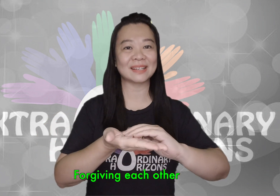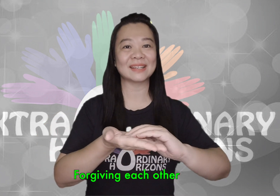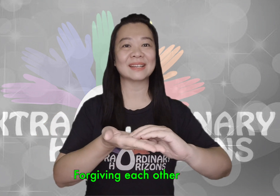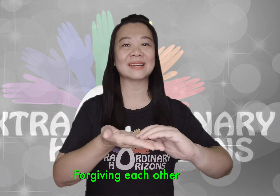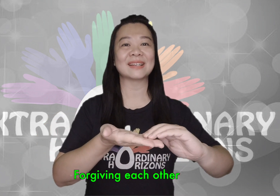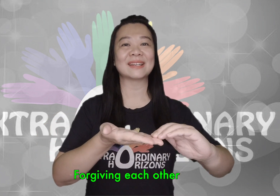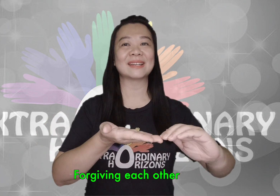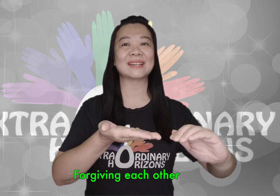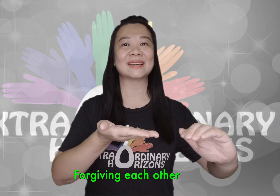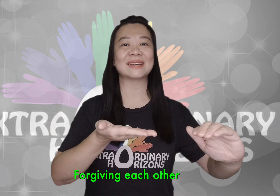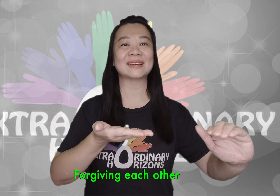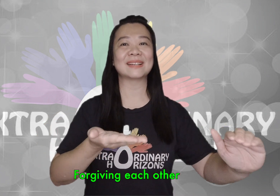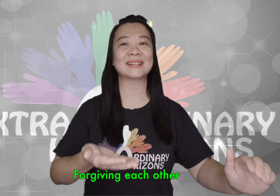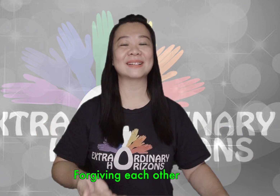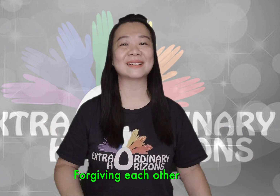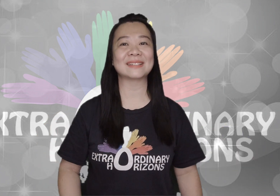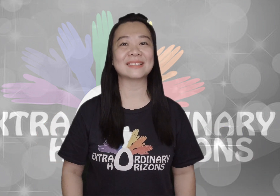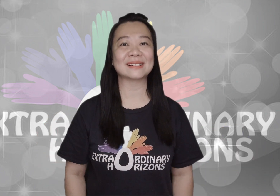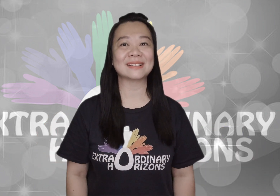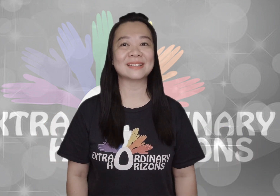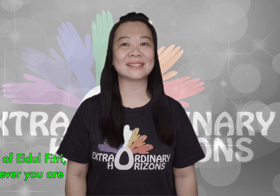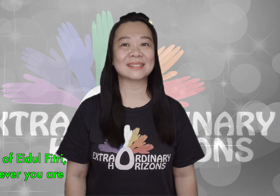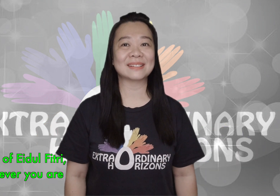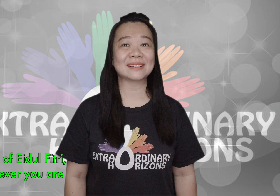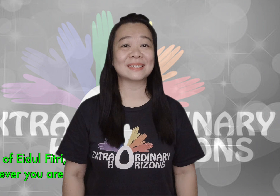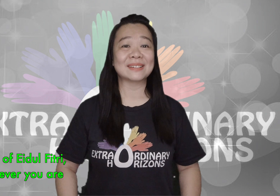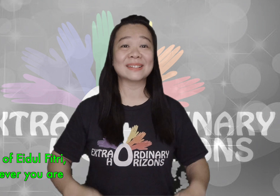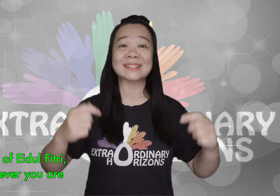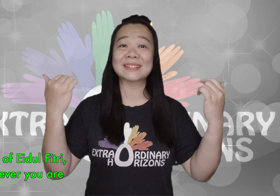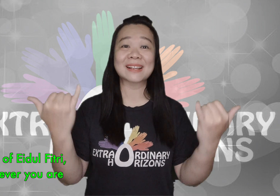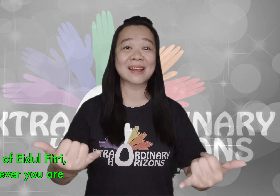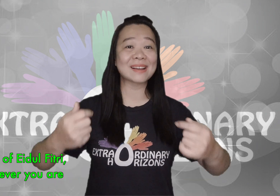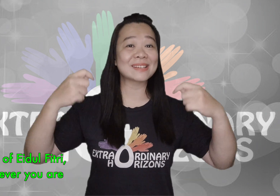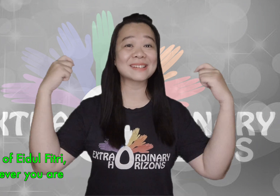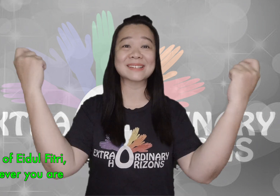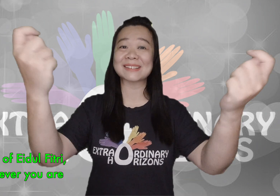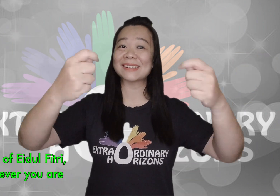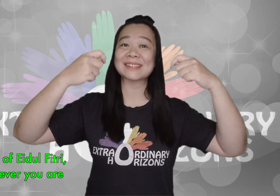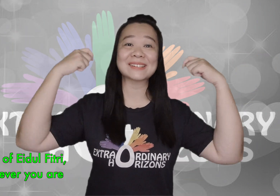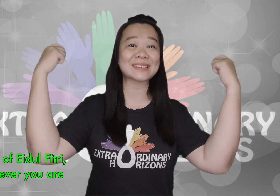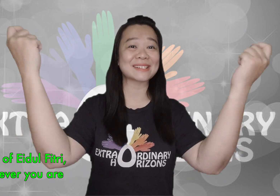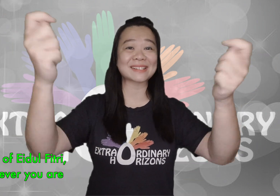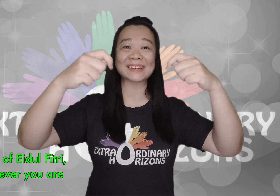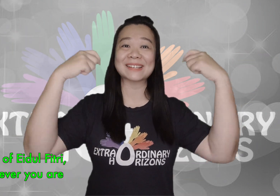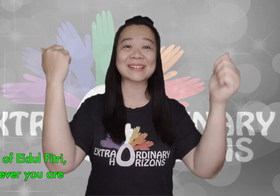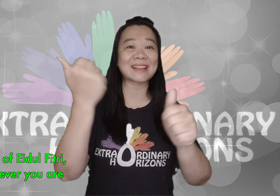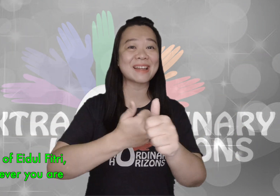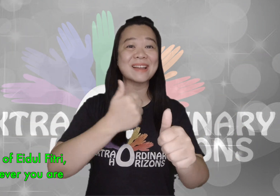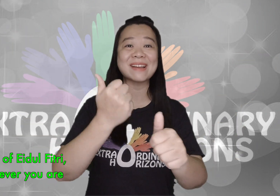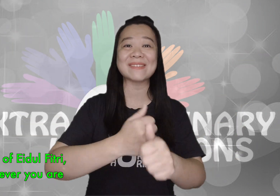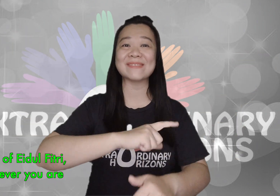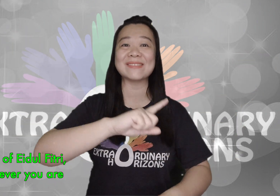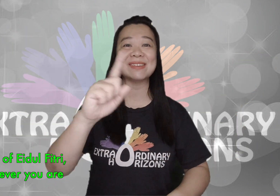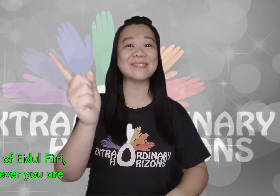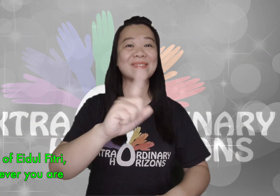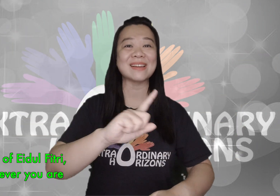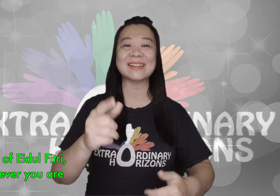memaafi Suasana hari raya Walau